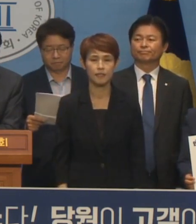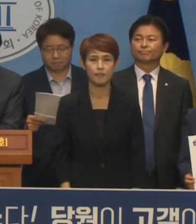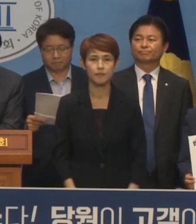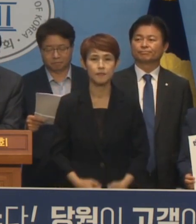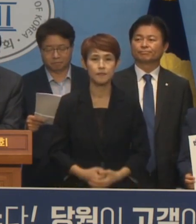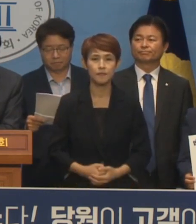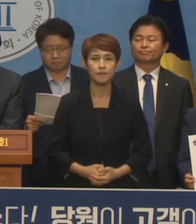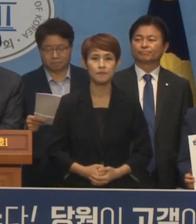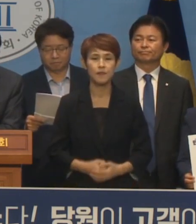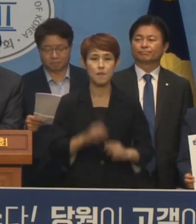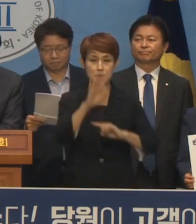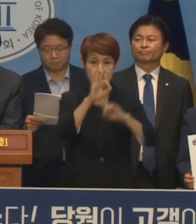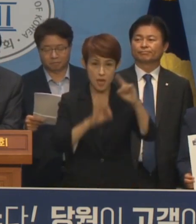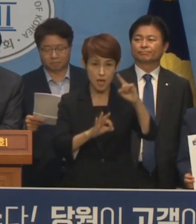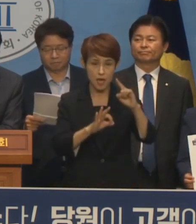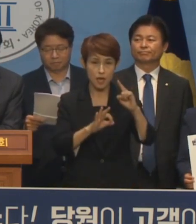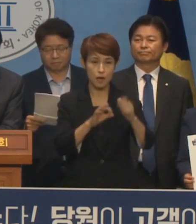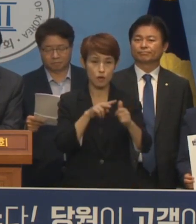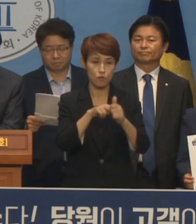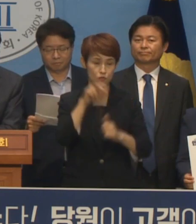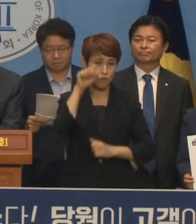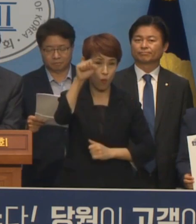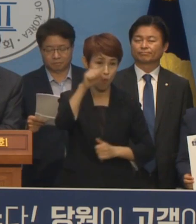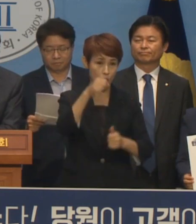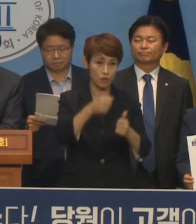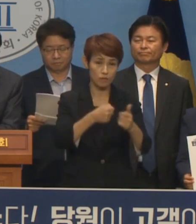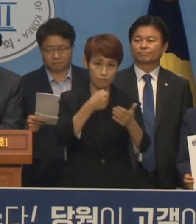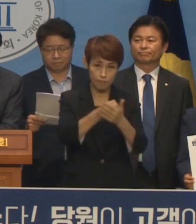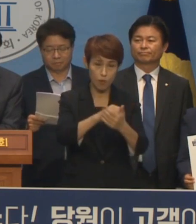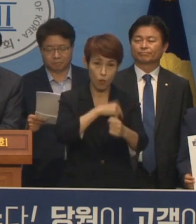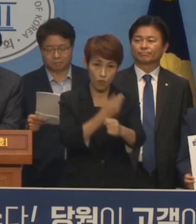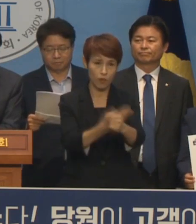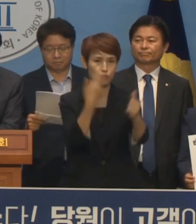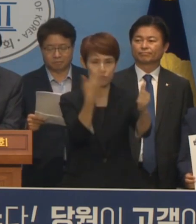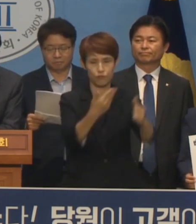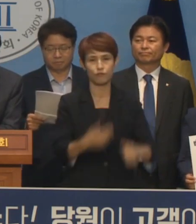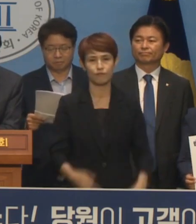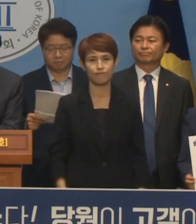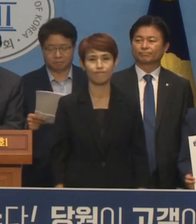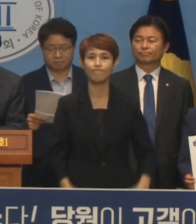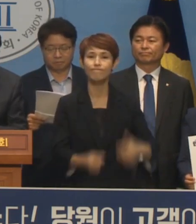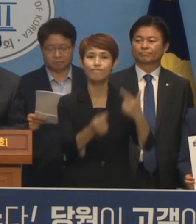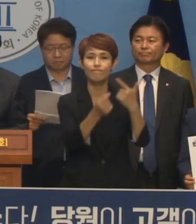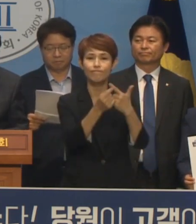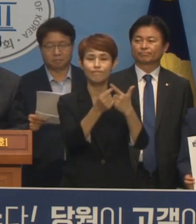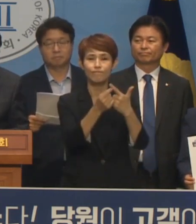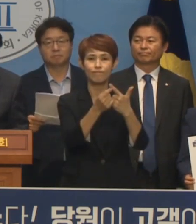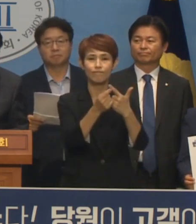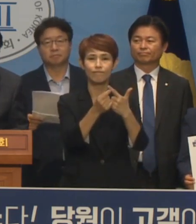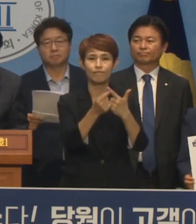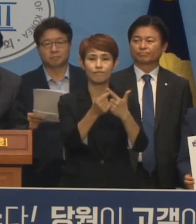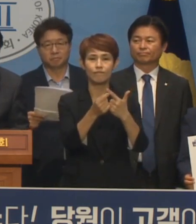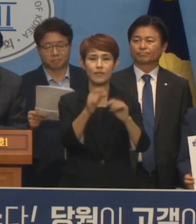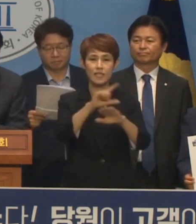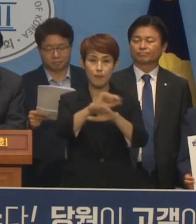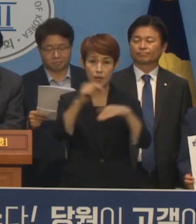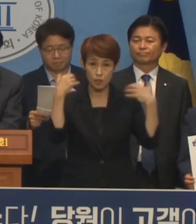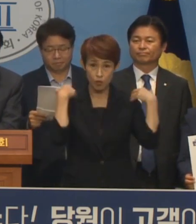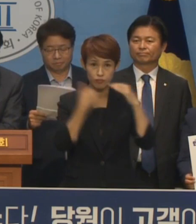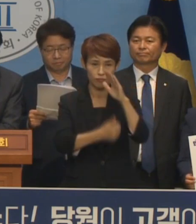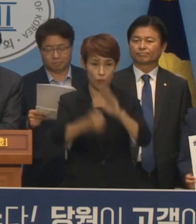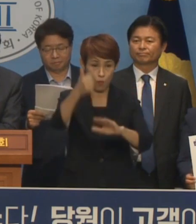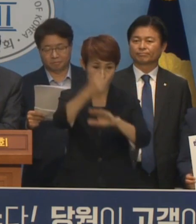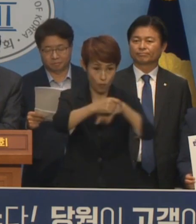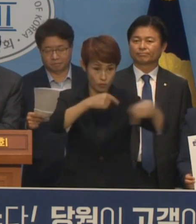추천하고 비례후보를 선정할 권한을 부여하겠습니다. 여섯째, 지방정부의